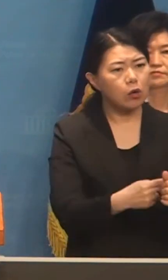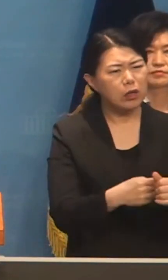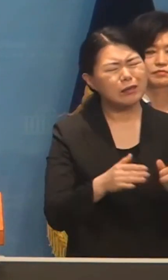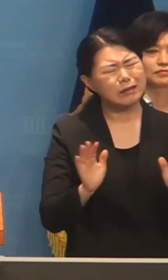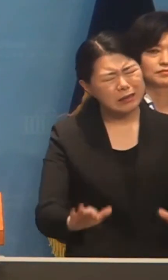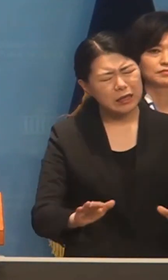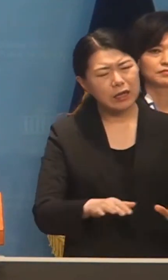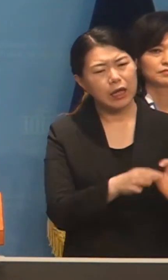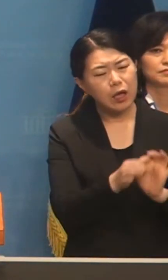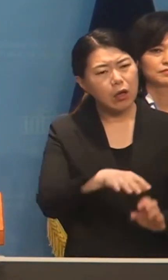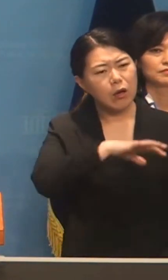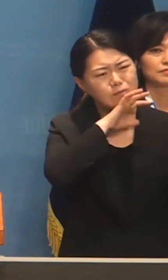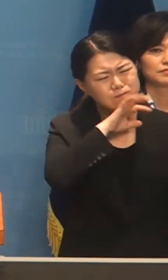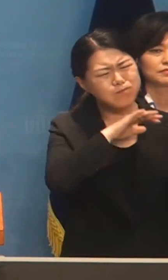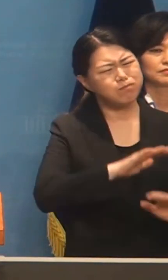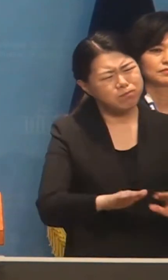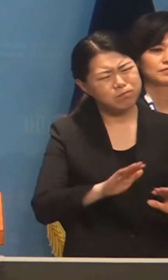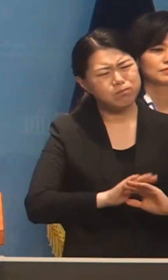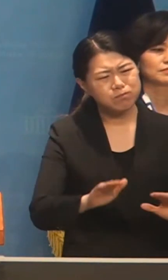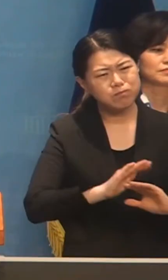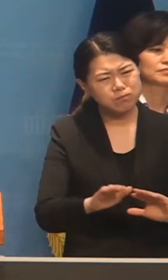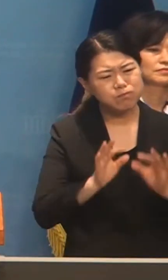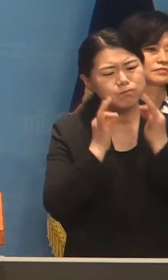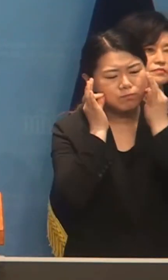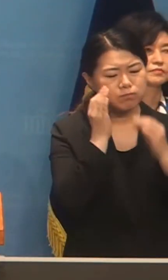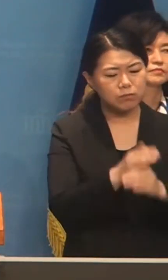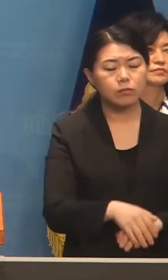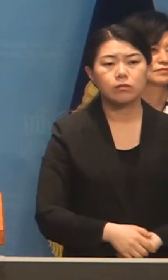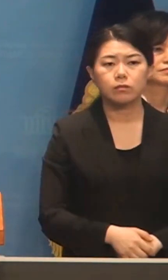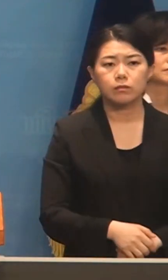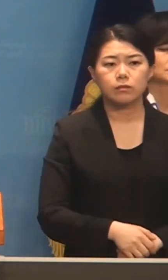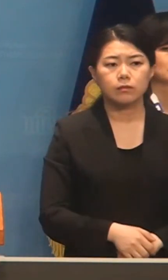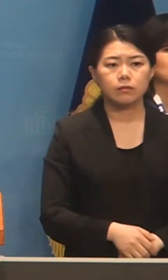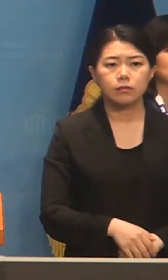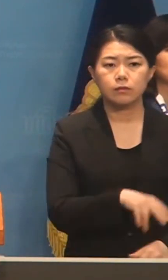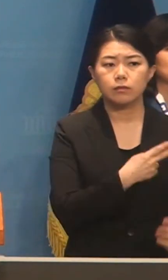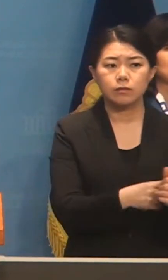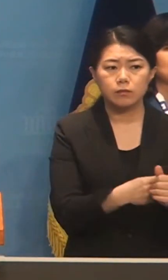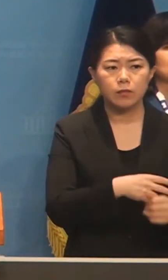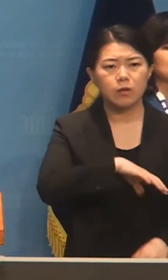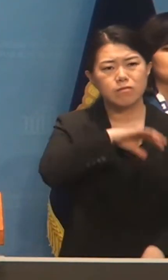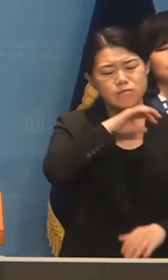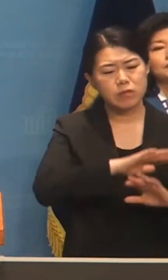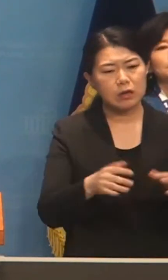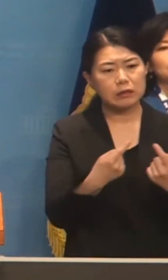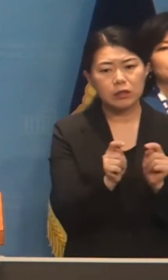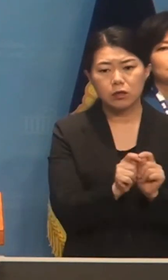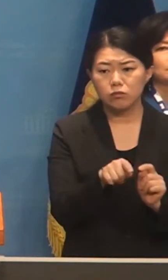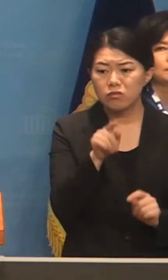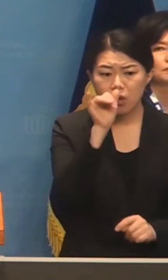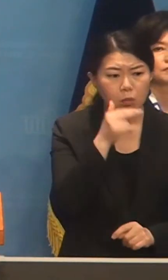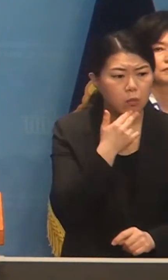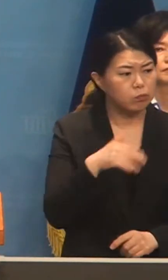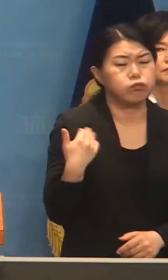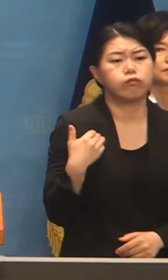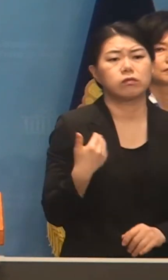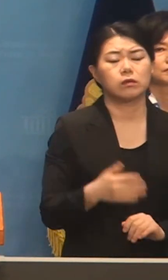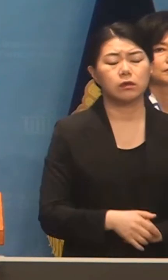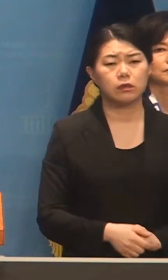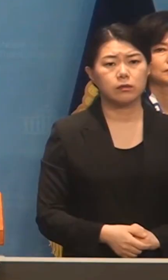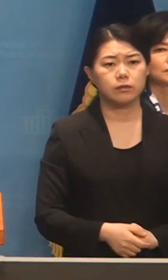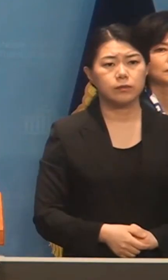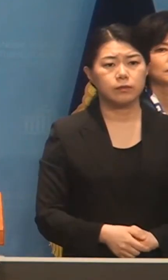민원 대응의 최전선에 홀로 방치되어 있습니다. 많은 교사들은 민원 대응팀의 존재 자체를 알지 못하고